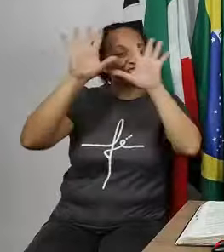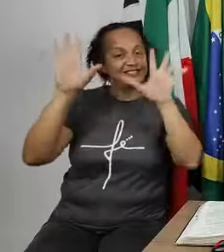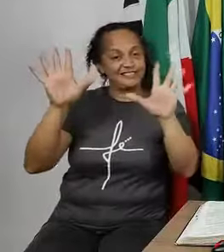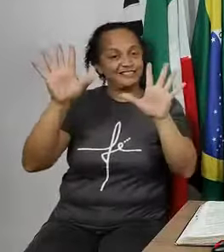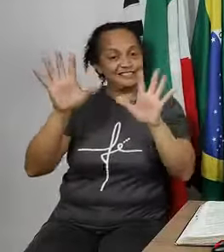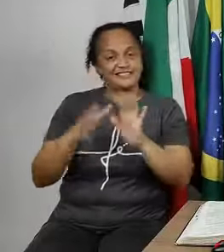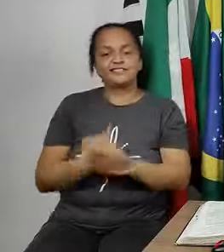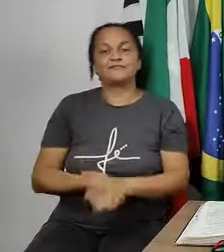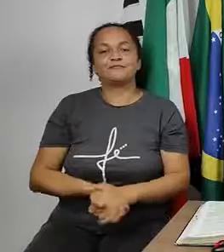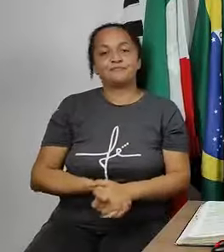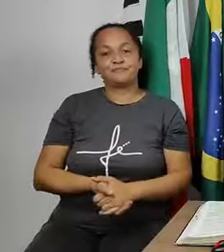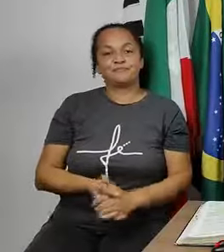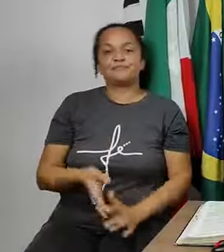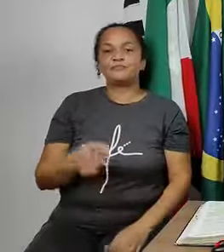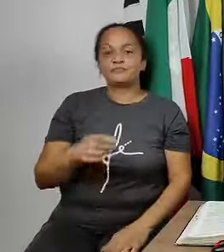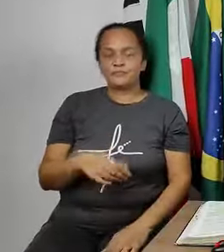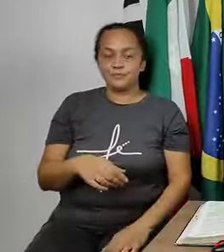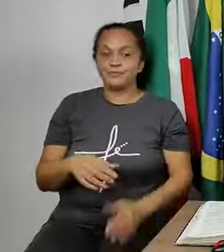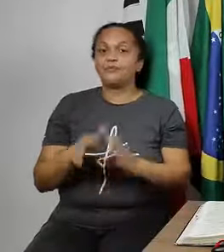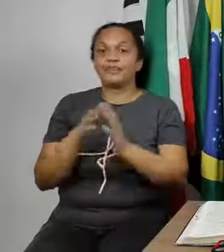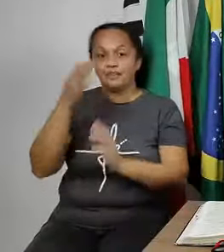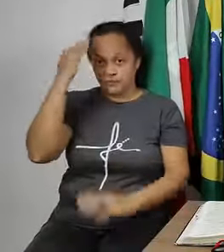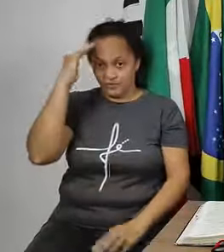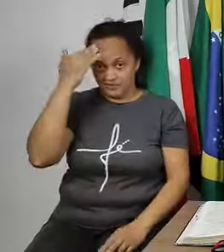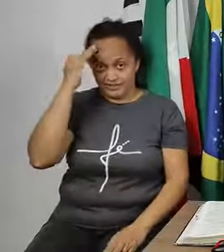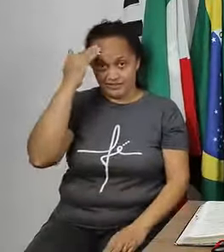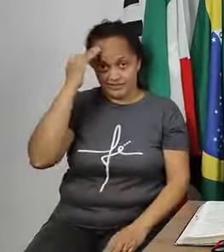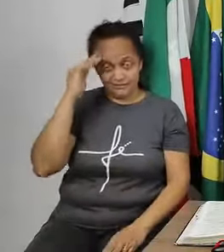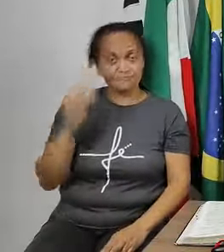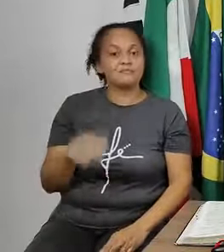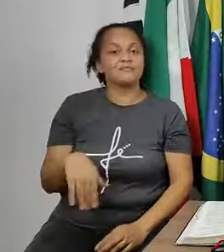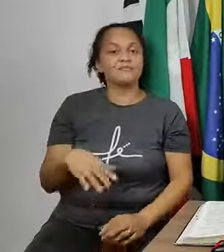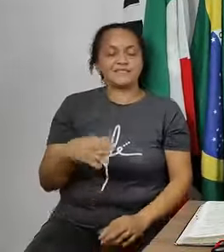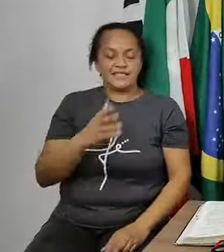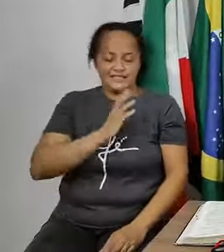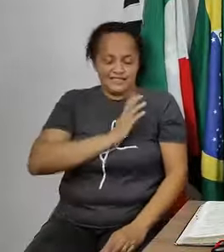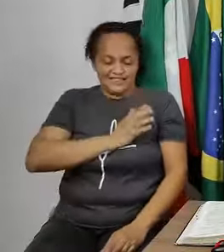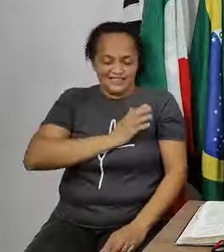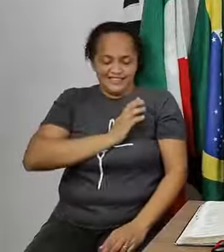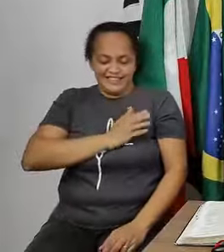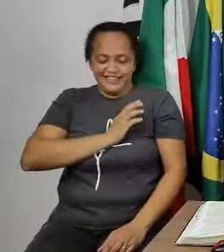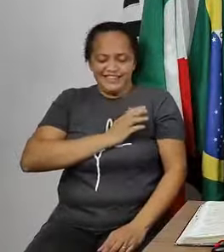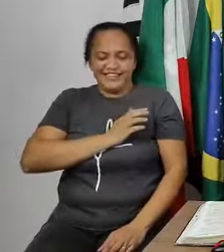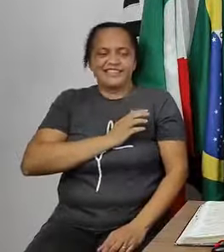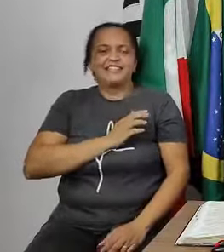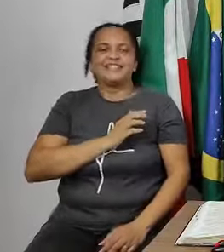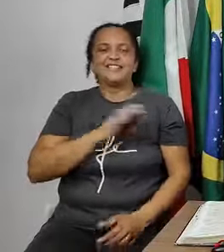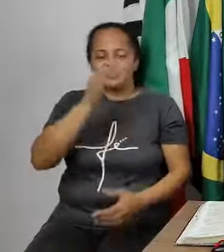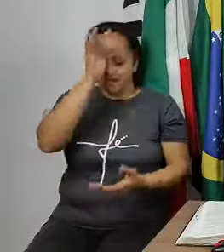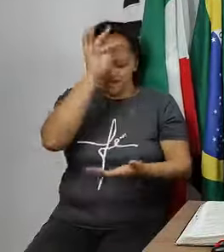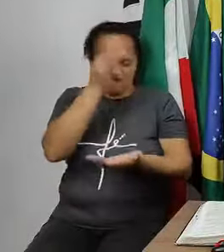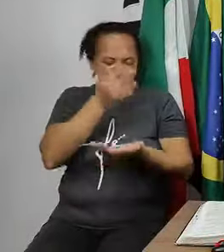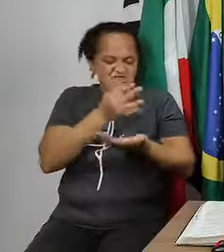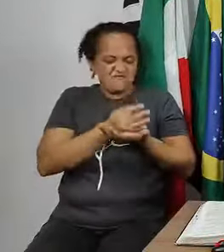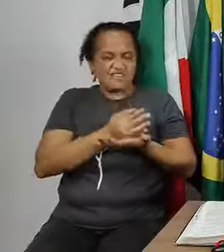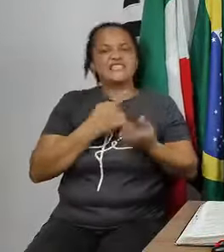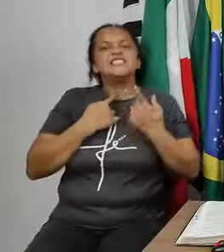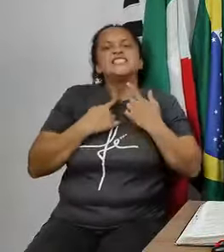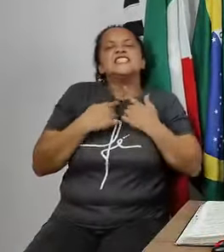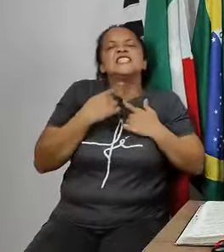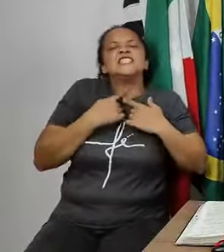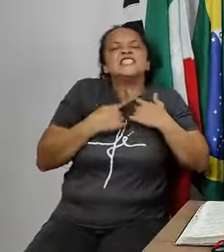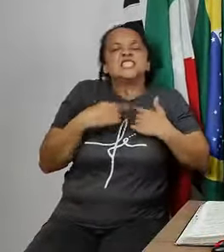glorioso. Entendeu? E é esse entendimento que queima aqui, que produz fé, que gera fé em